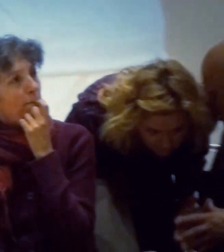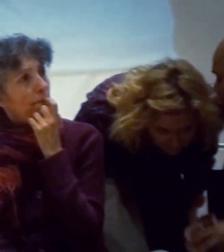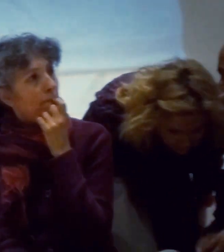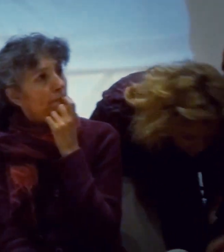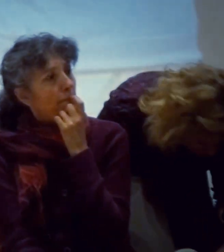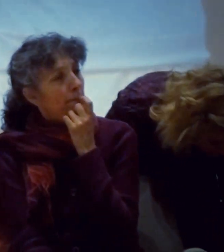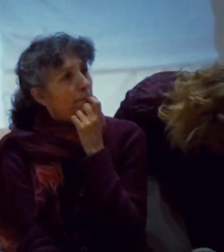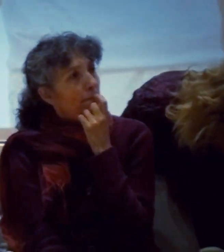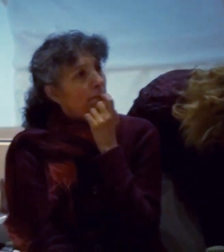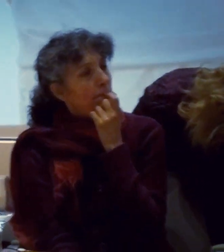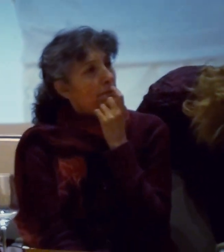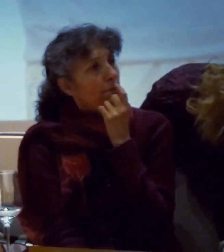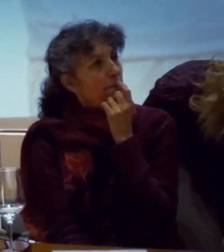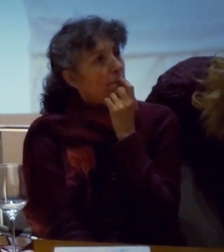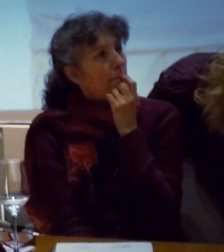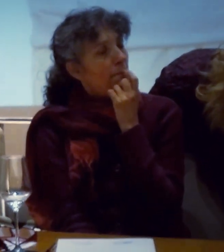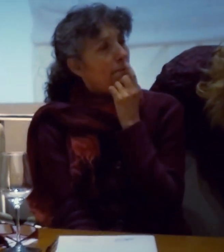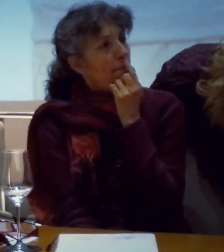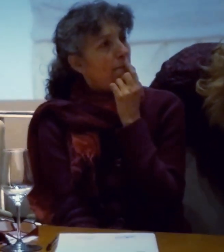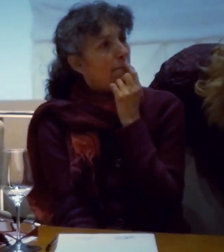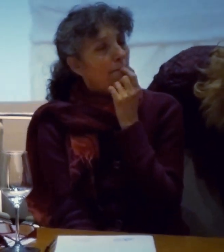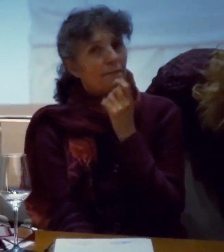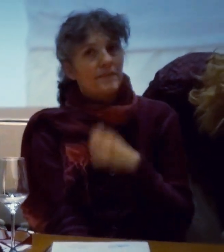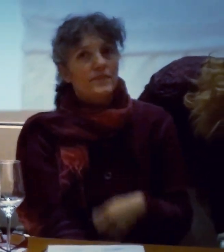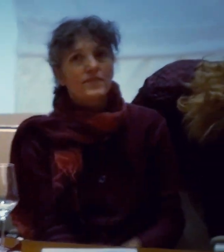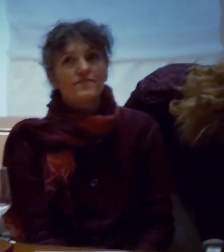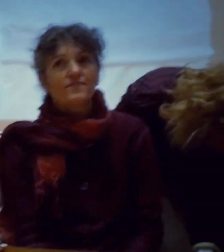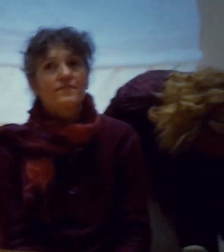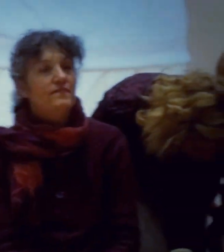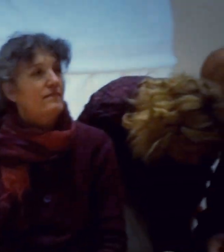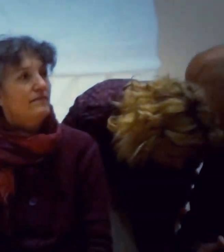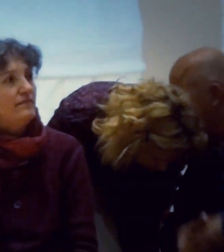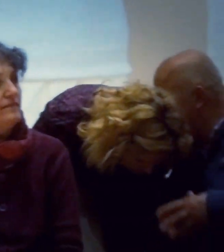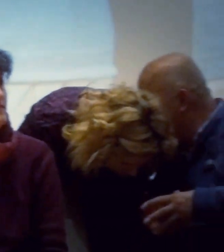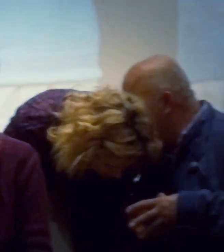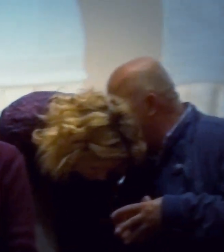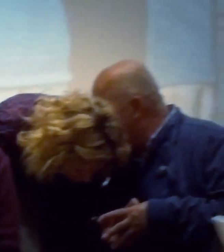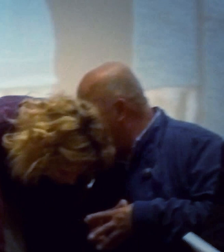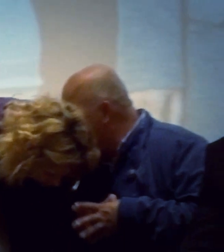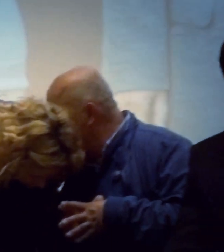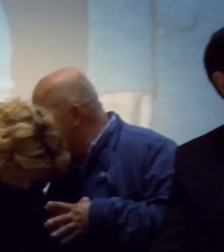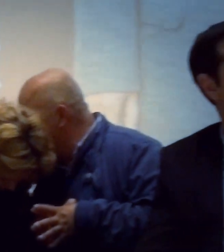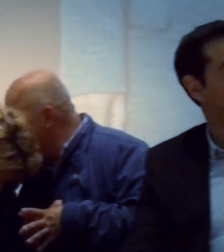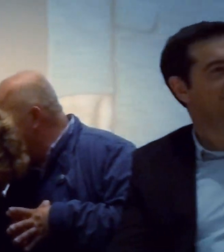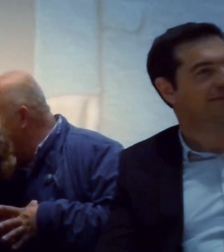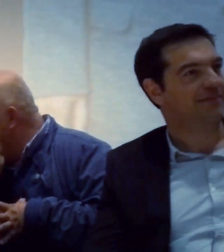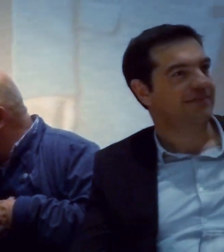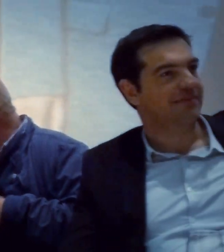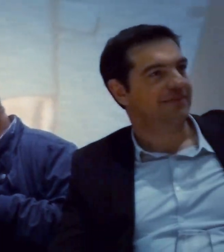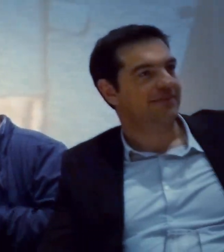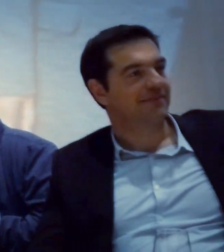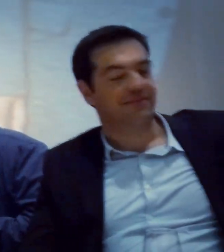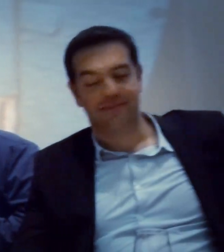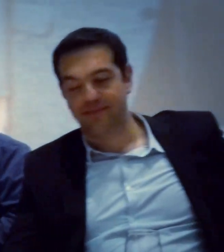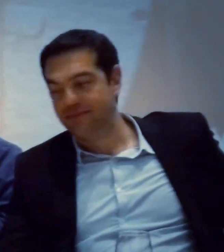povos europeos agredidos, expoliados e agraciados. Estamos a